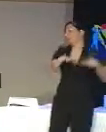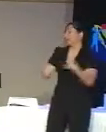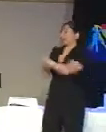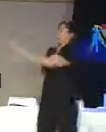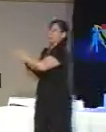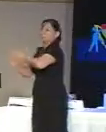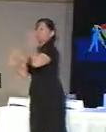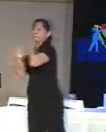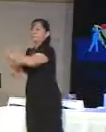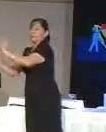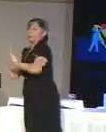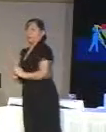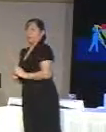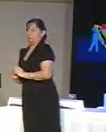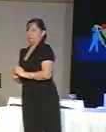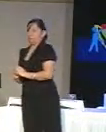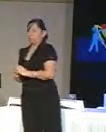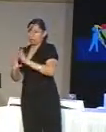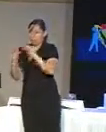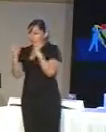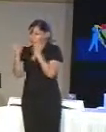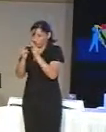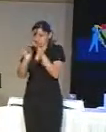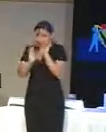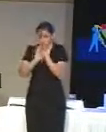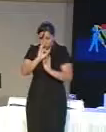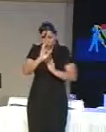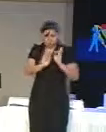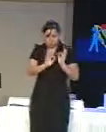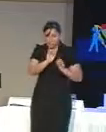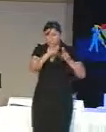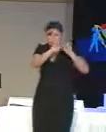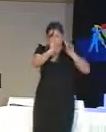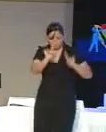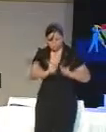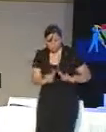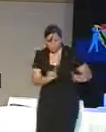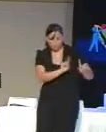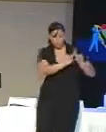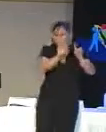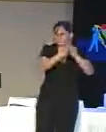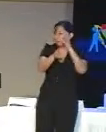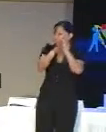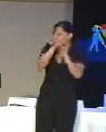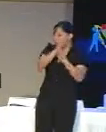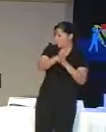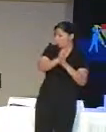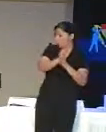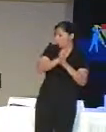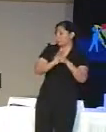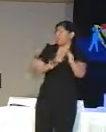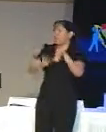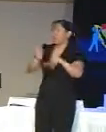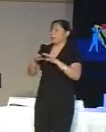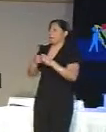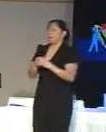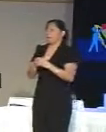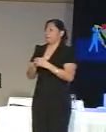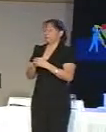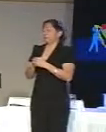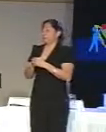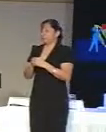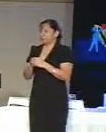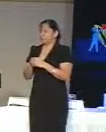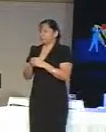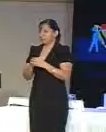Tenemos muchos y muy diversos factores de riesgo. El antecedente de prematurez es uno de los más